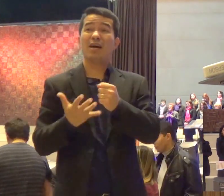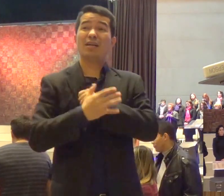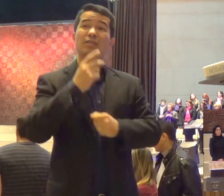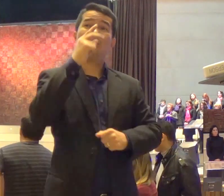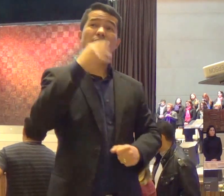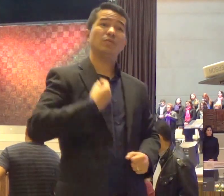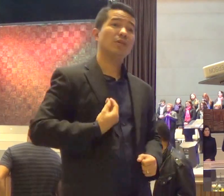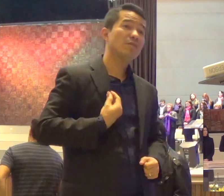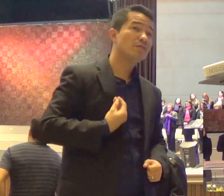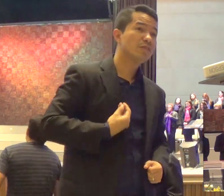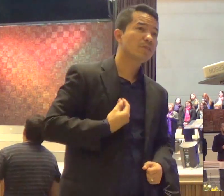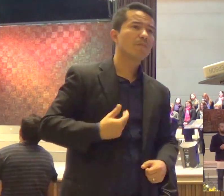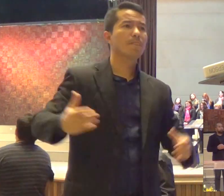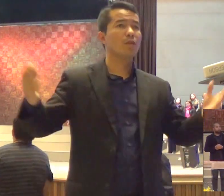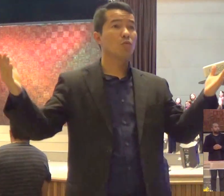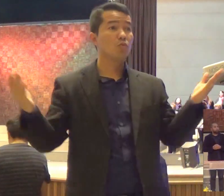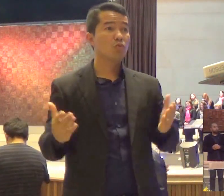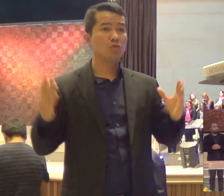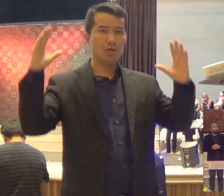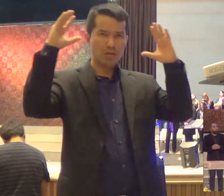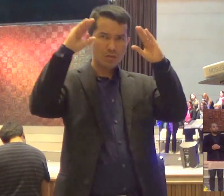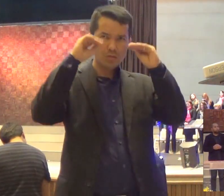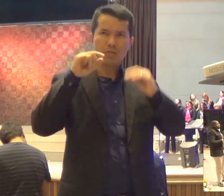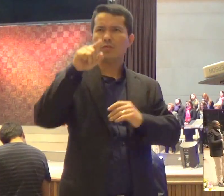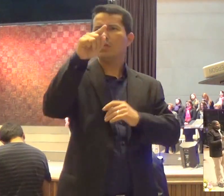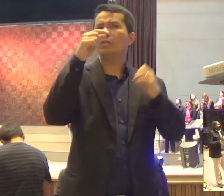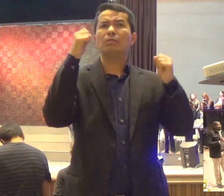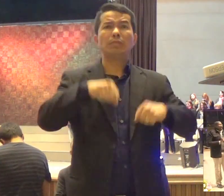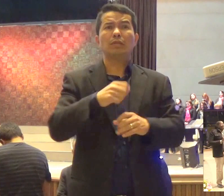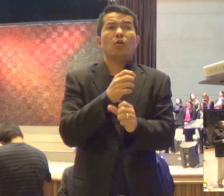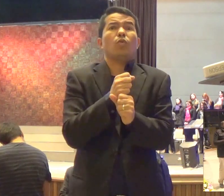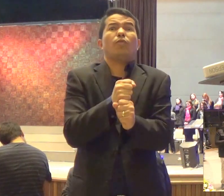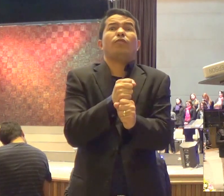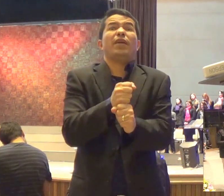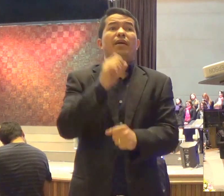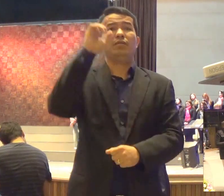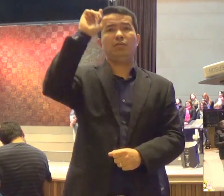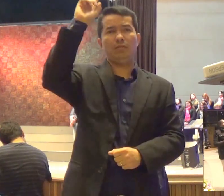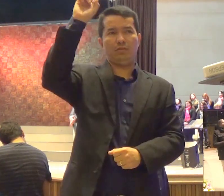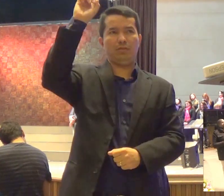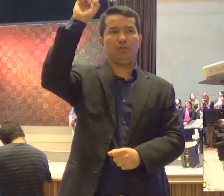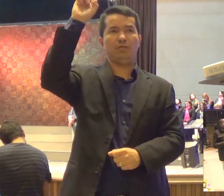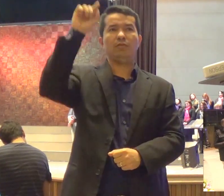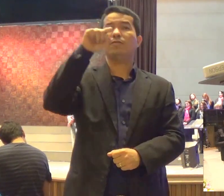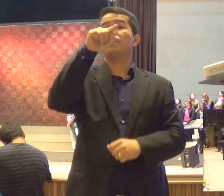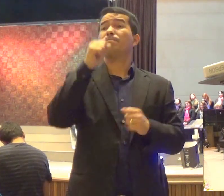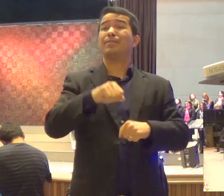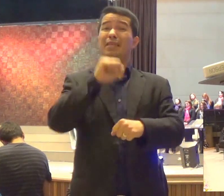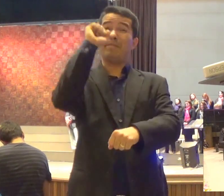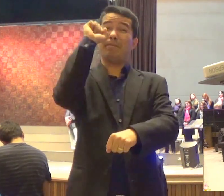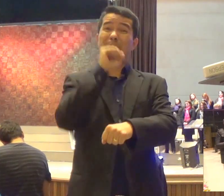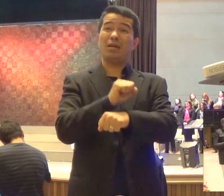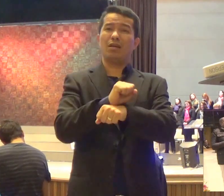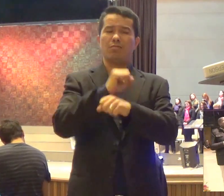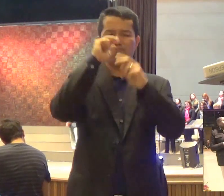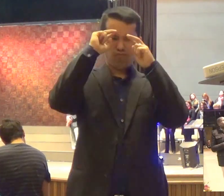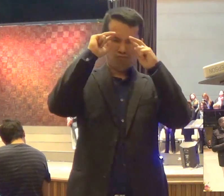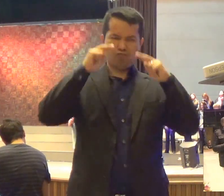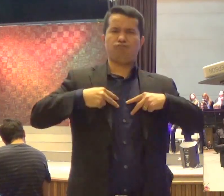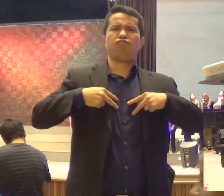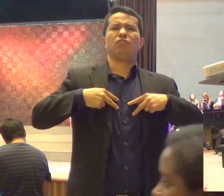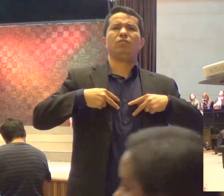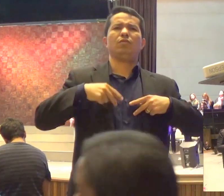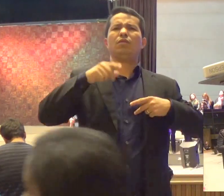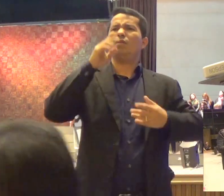decidir parar de tentar e começar a confiar parar de tentar fazer do seu jeito o seu jeito tem te